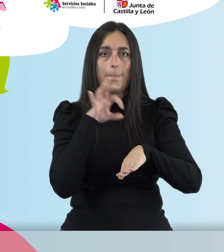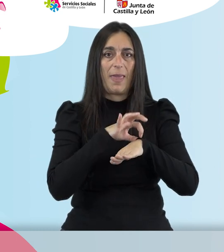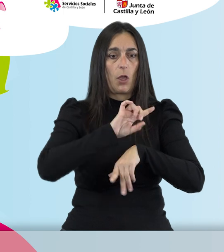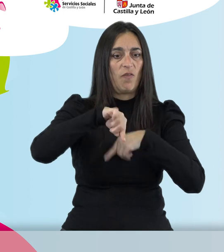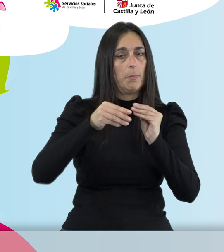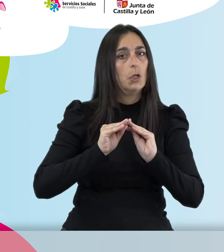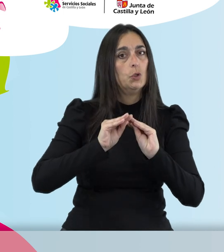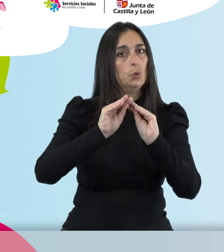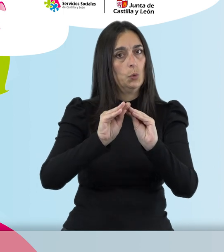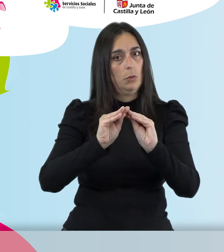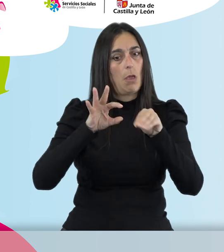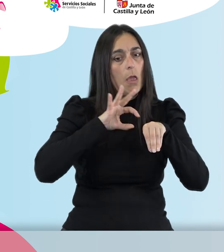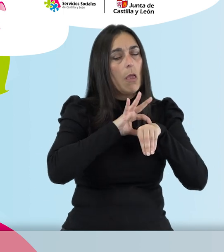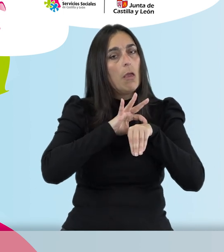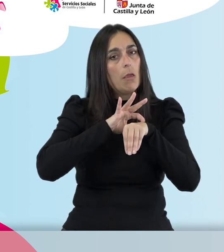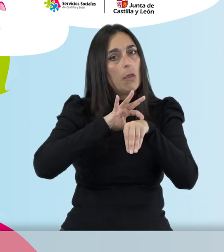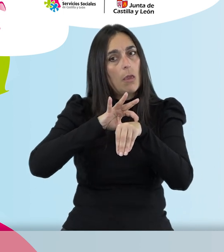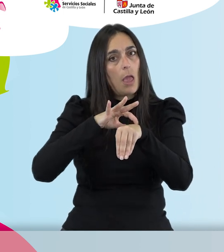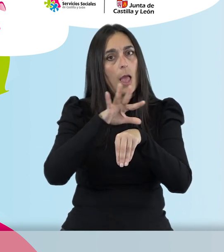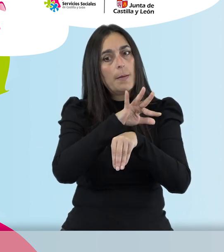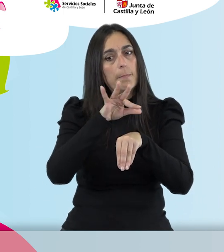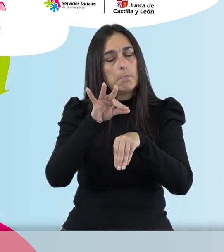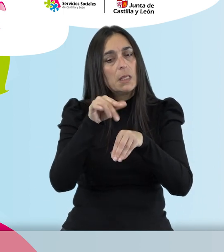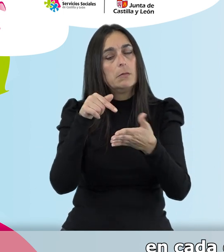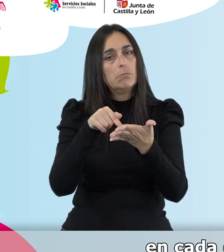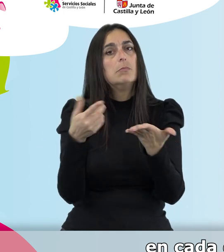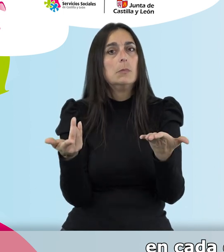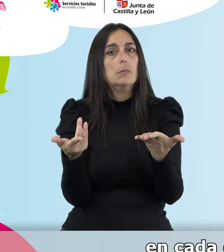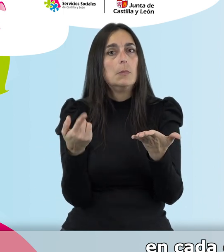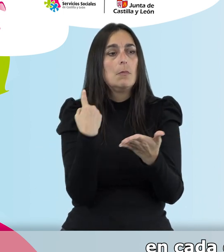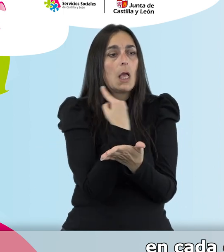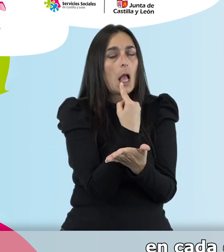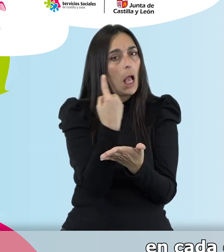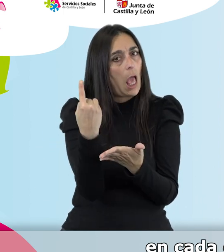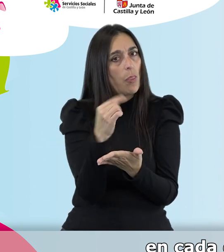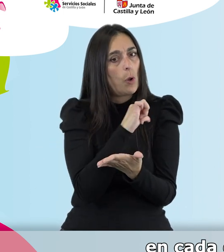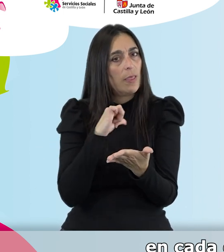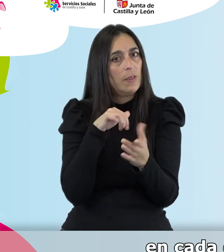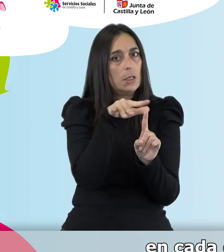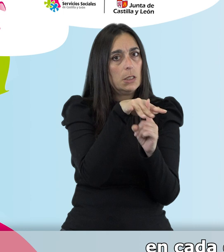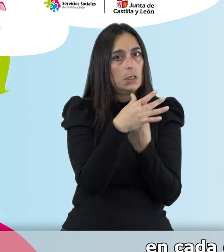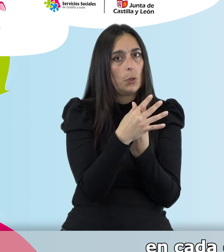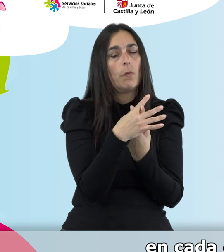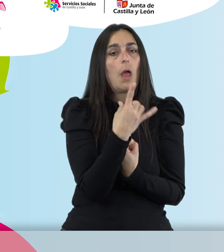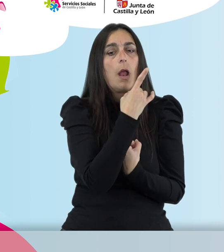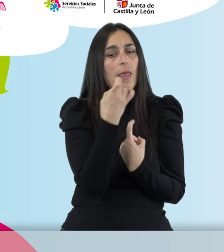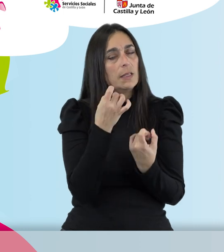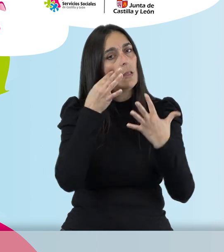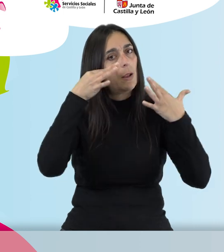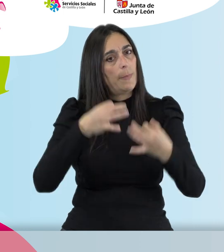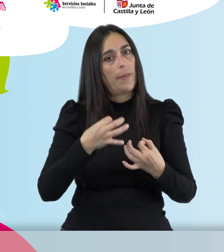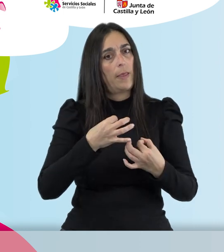que les vaya a guiar y va a proceder en cada caso a lo que realmente necesitan.